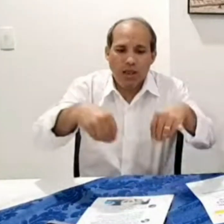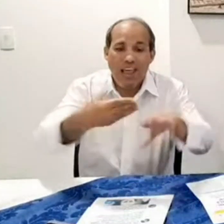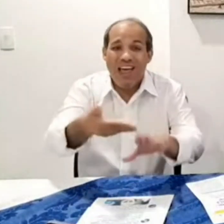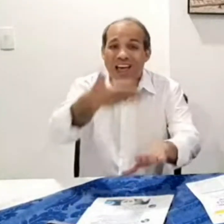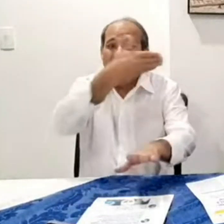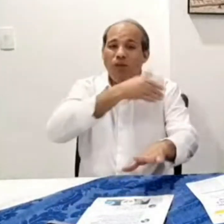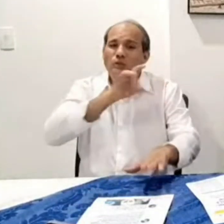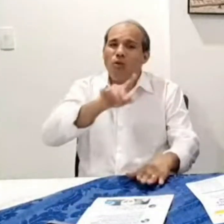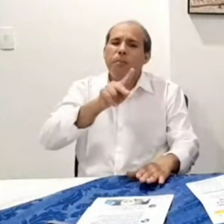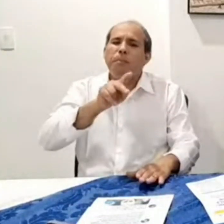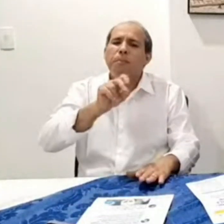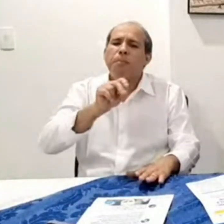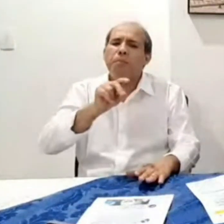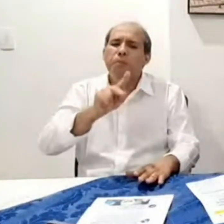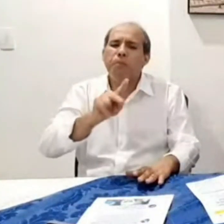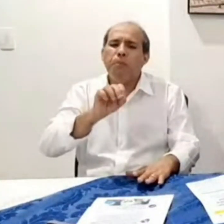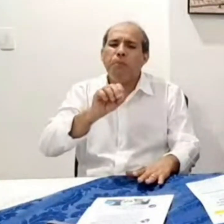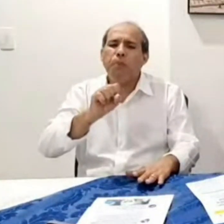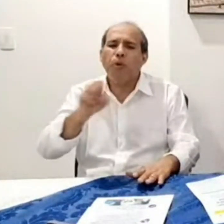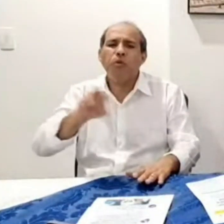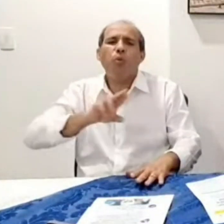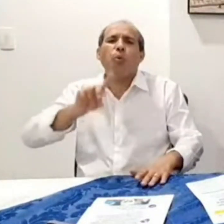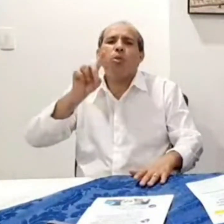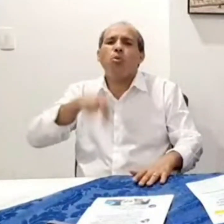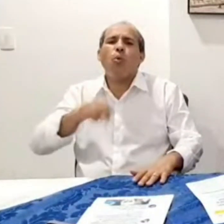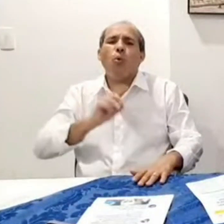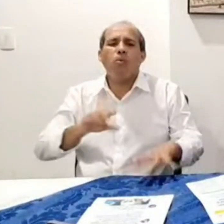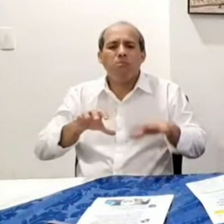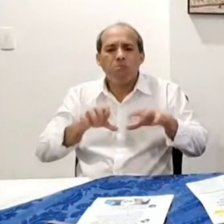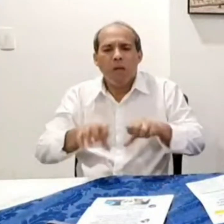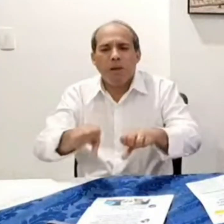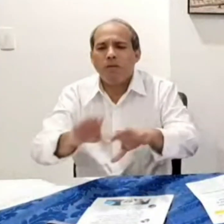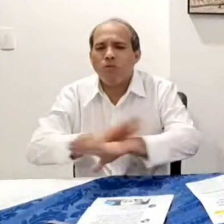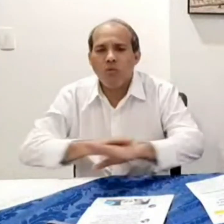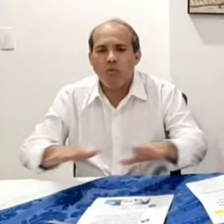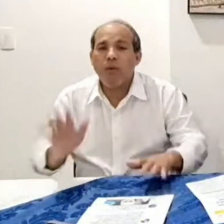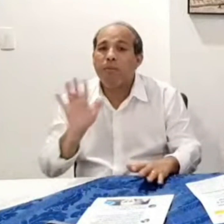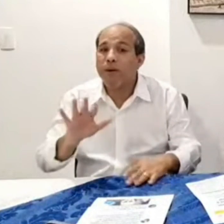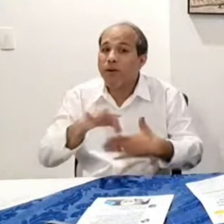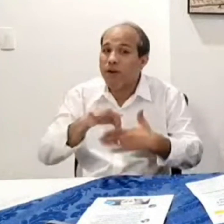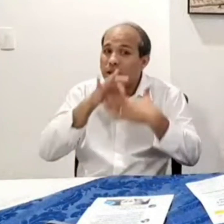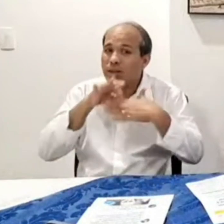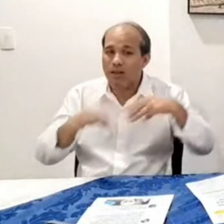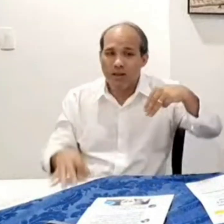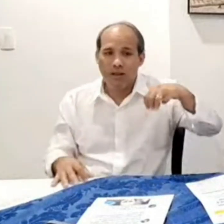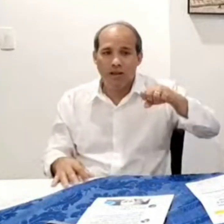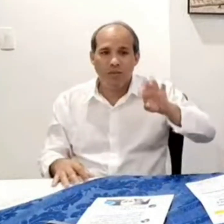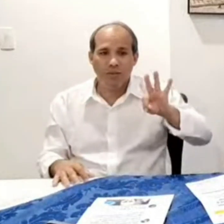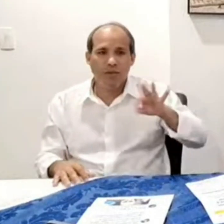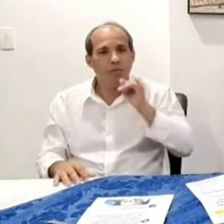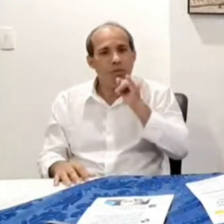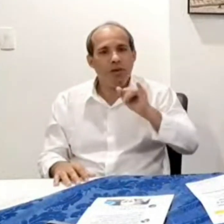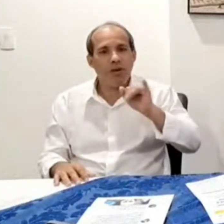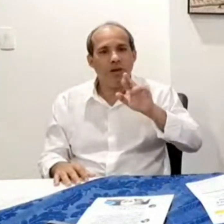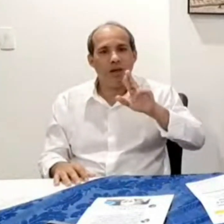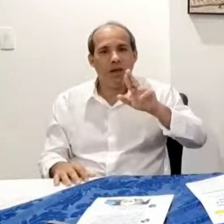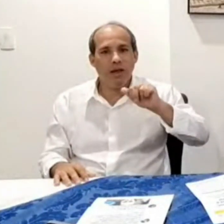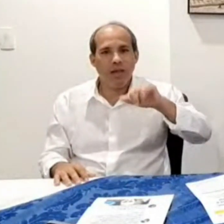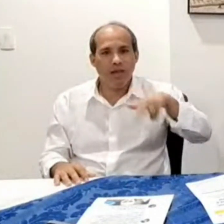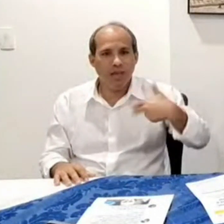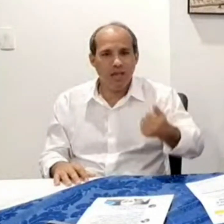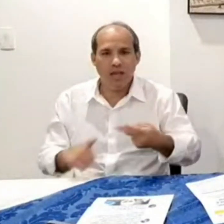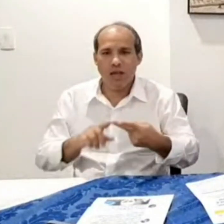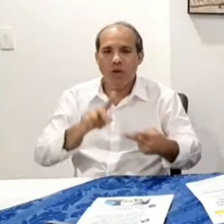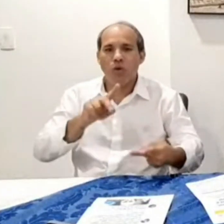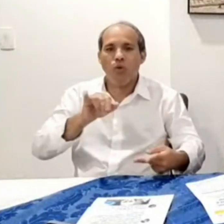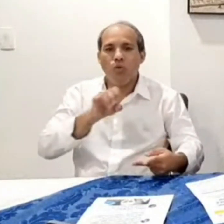uma posse para ele. E o que acontece com as lideranças do MST, né? Por exemplo, Rainha, João Pedro Stedler, ele não